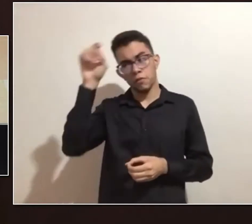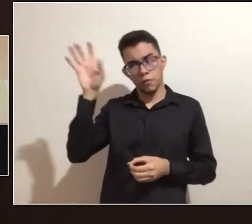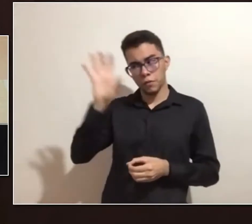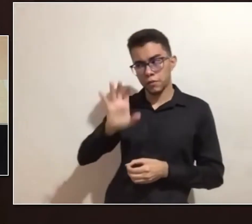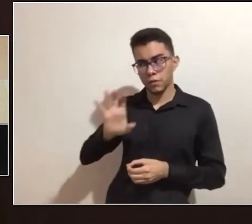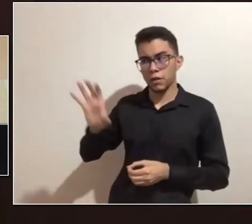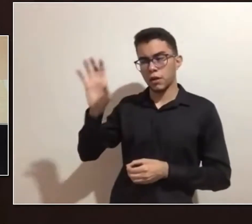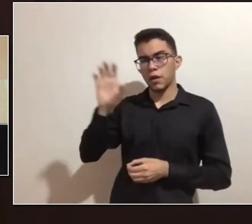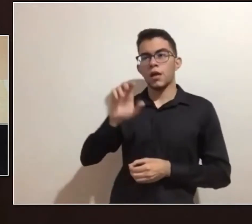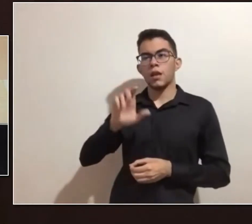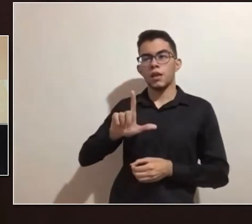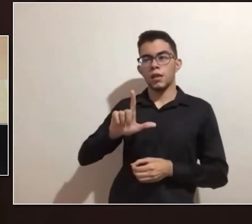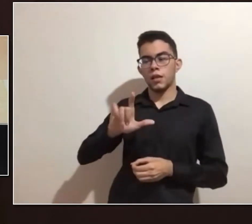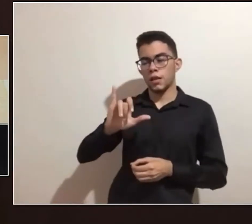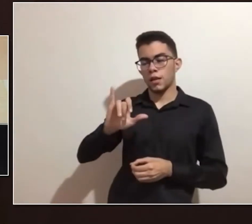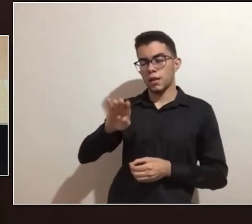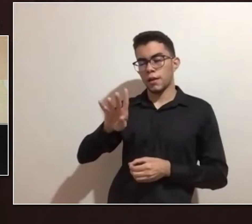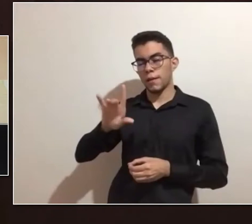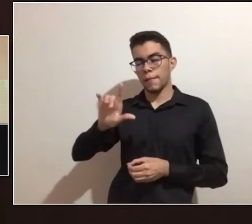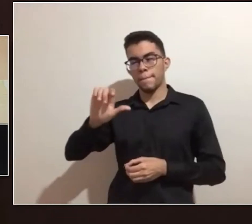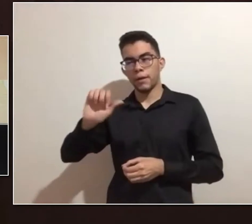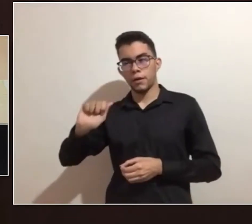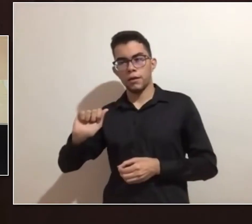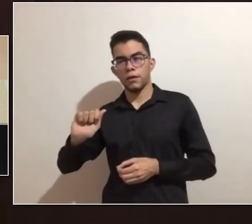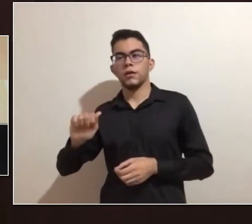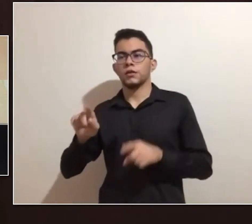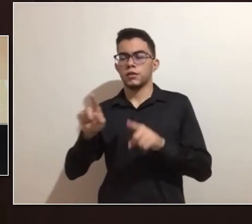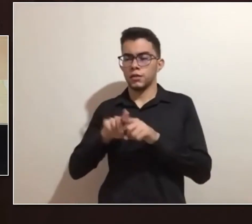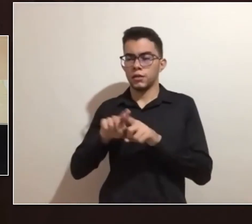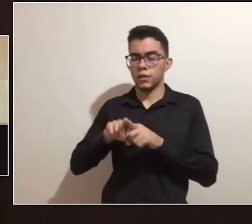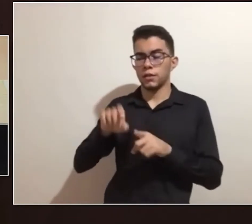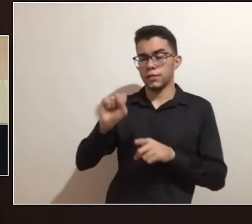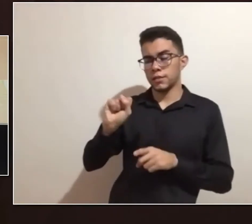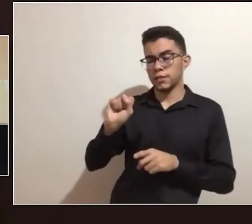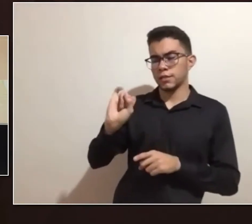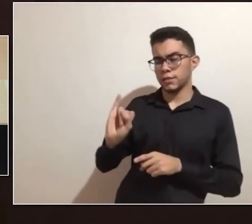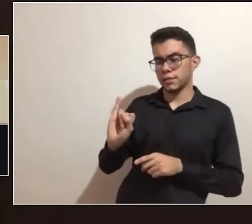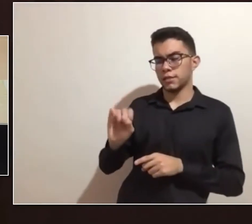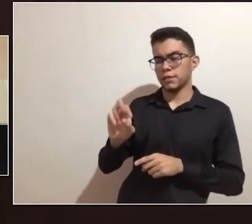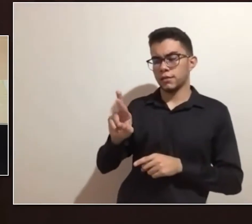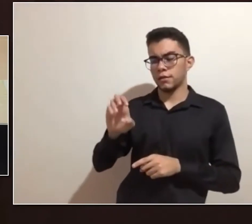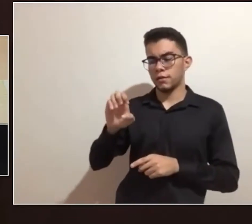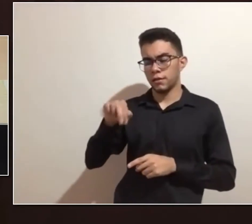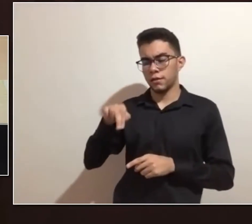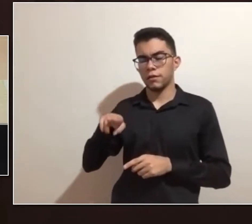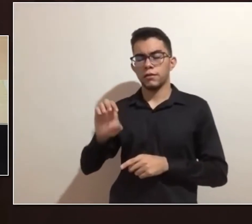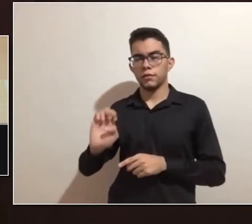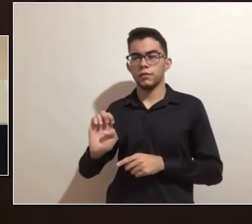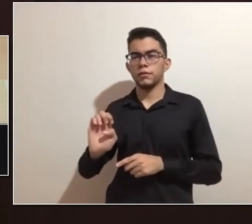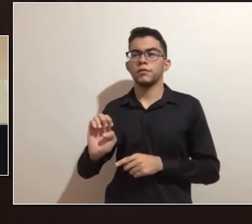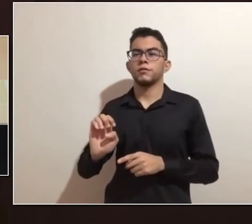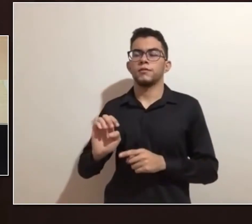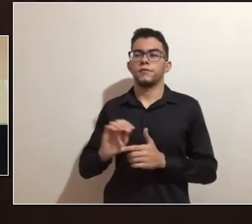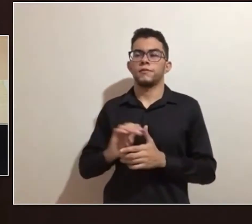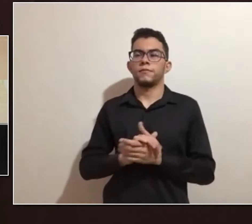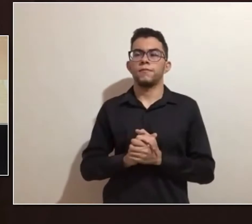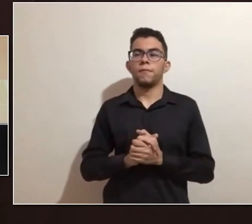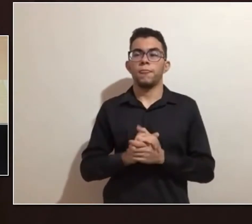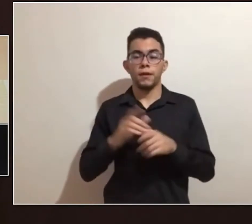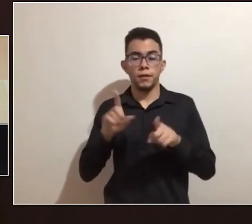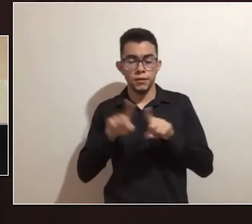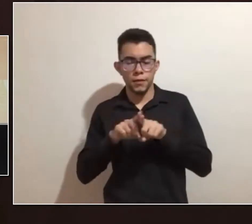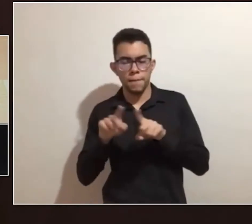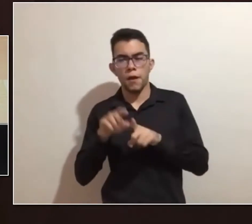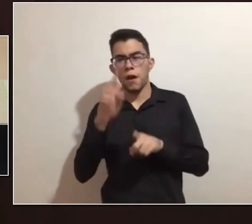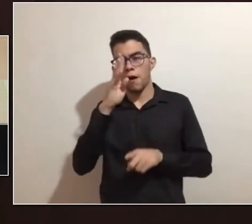Líbia, nas imediações de Cirene e, que fala aqui? Romanos que